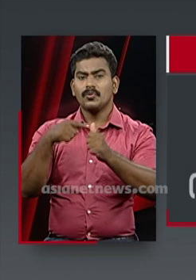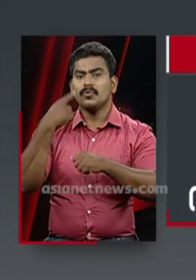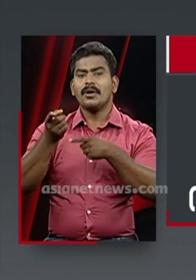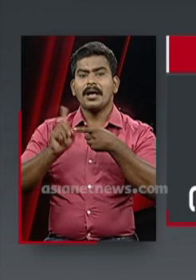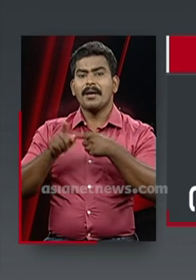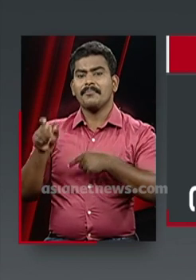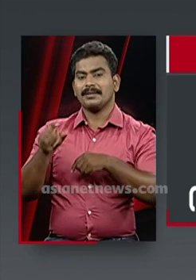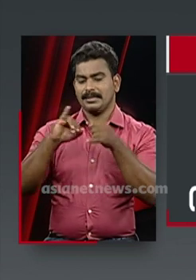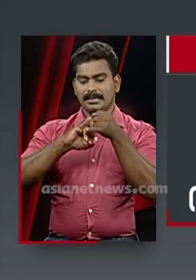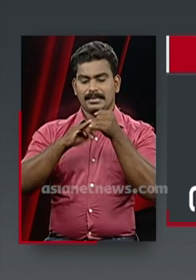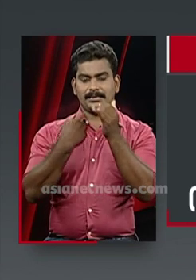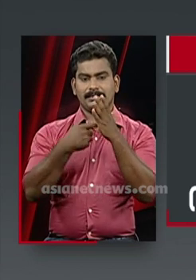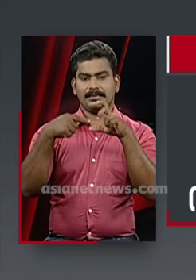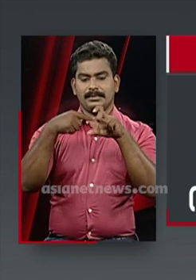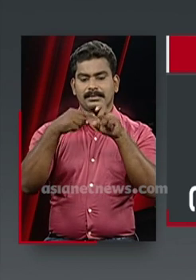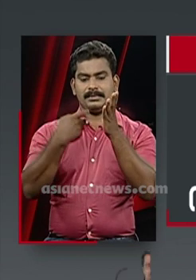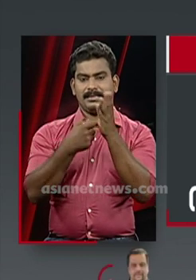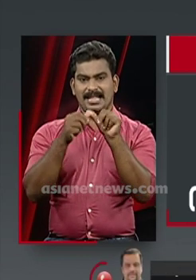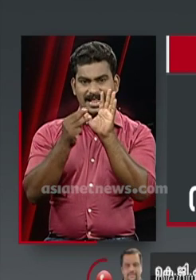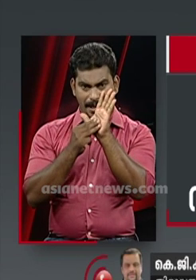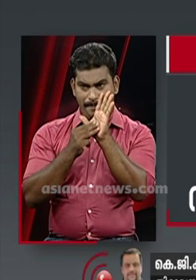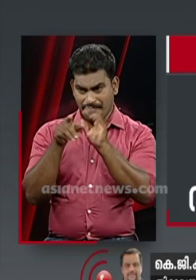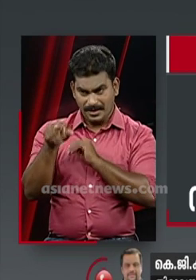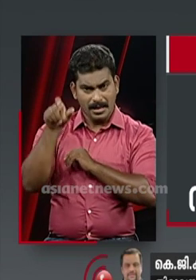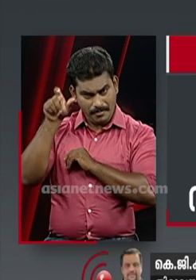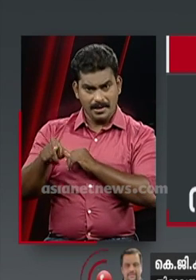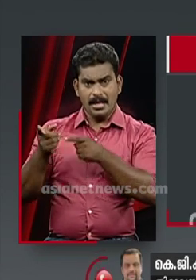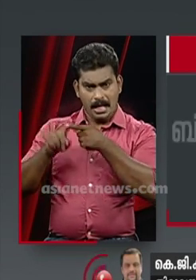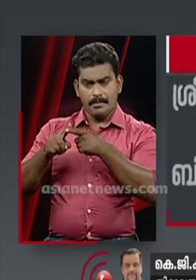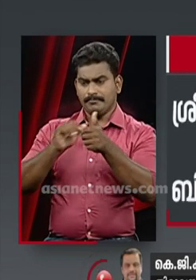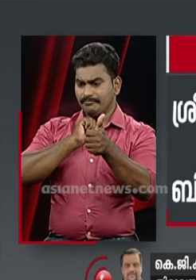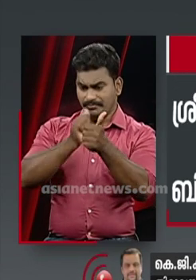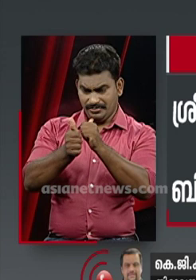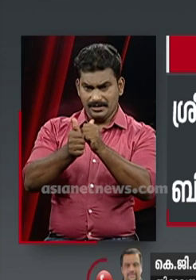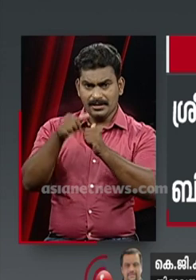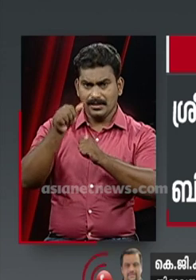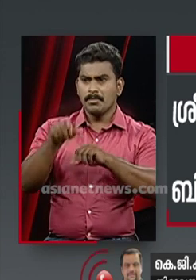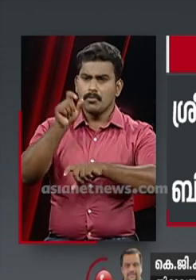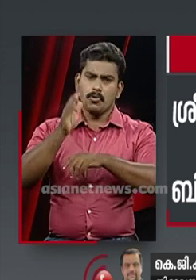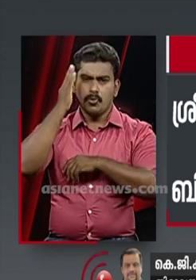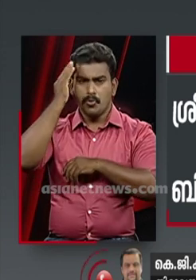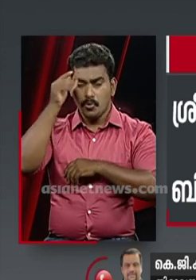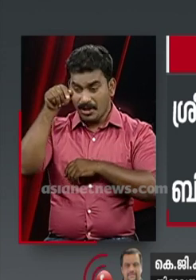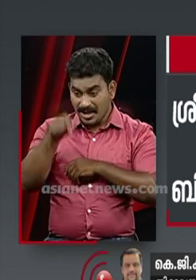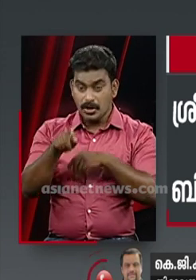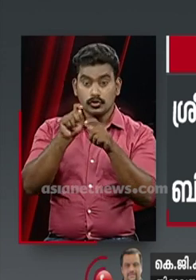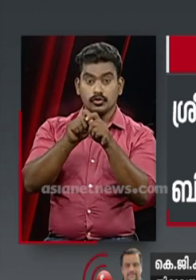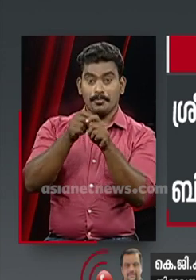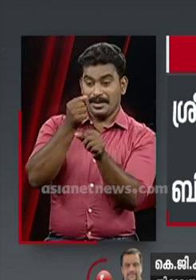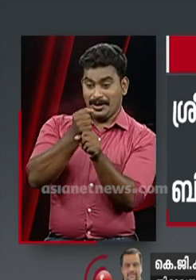മാധ്യമ വാർത്തകൾ തന്നെ നിരീക്ഷിക്കാനുള്ള ഈ ഫാക്ട് ചെക്ക് തന്നെ വിവാദമായിരുന്നു. ആ ഒരു സമിതിയിൽ തന്നെ ശ്രീറാമിനെ ഉൾപ്പെടുത്തിയത് വലിയ